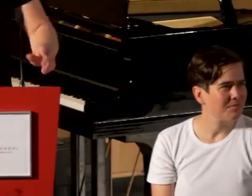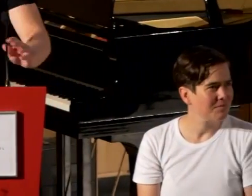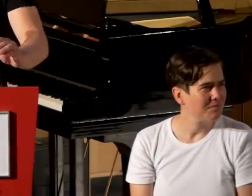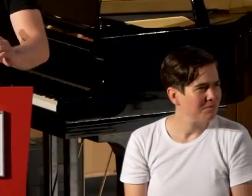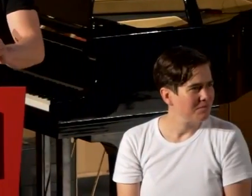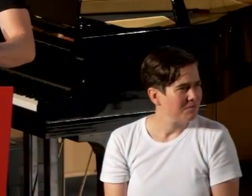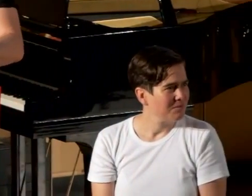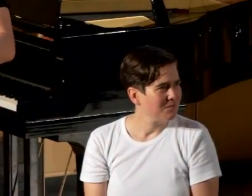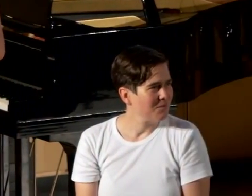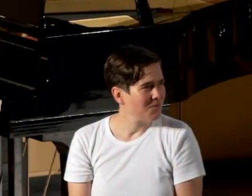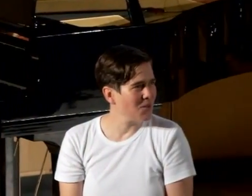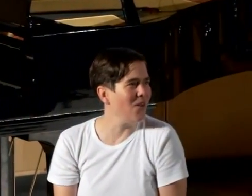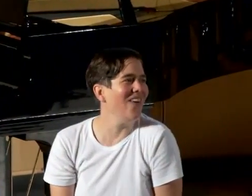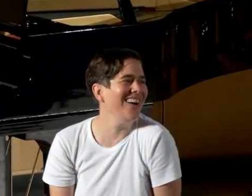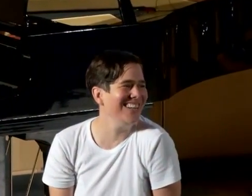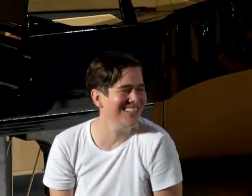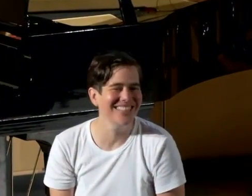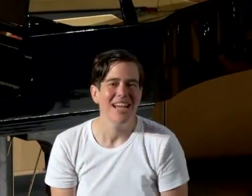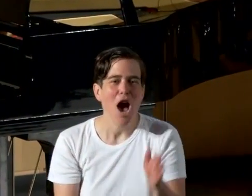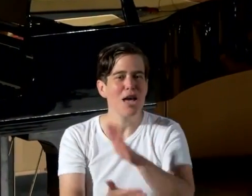Halt das mal einfach hoch während der.